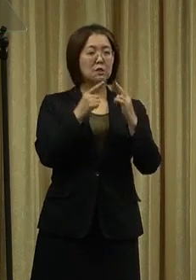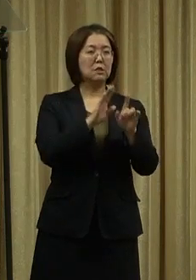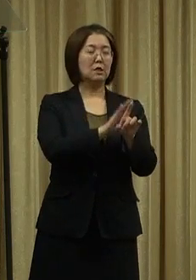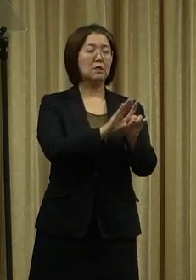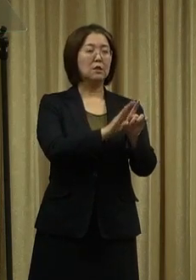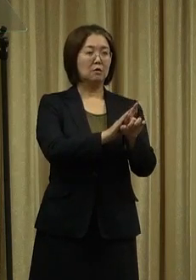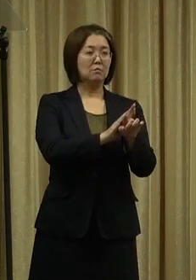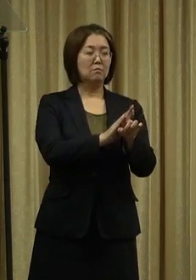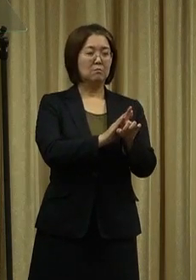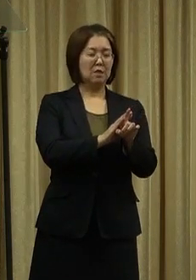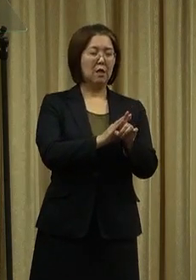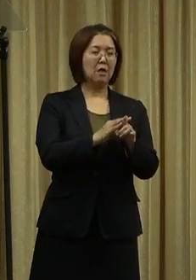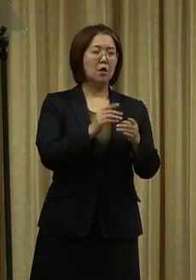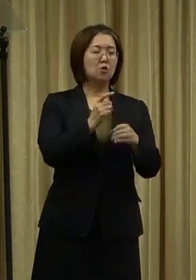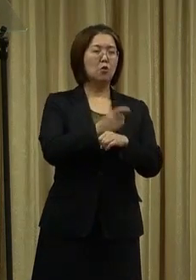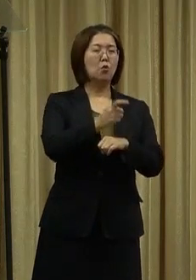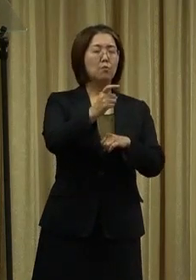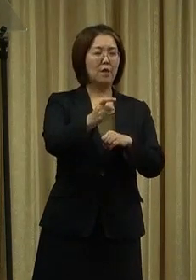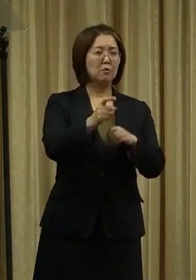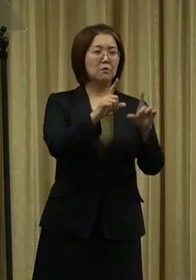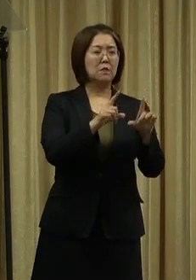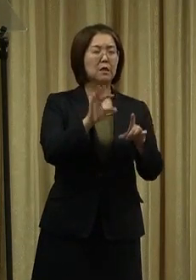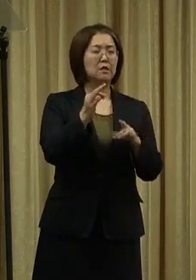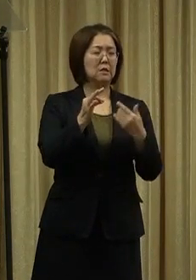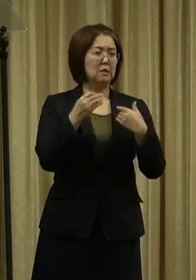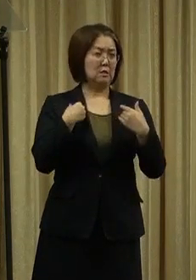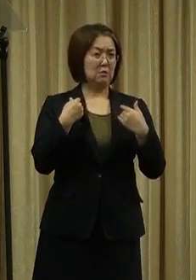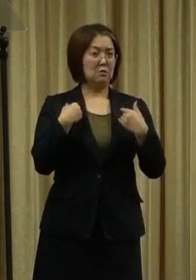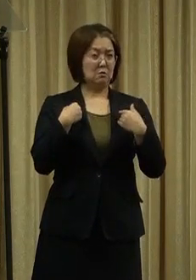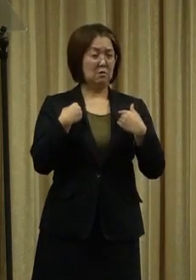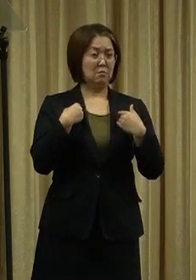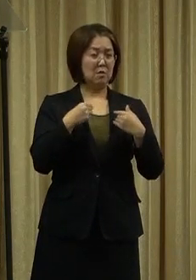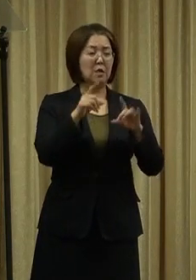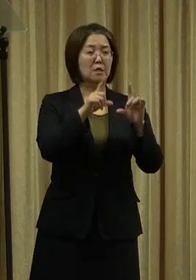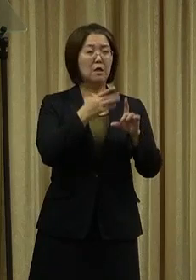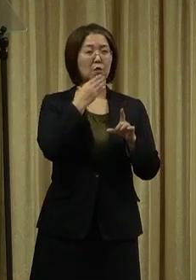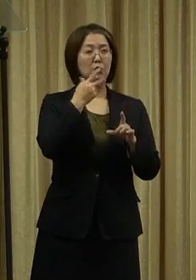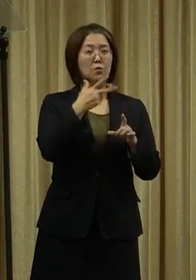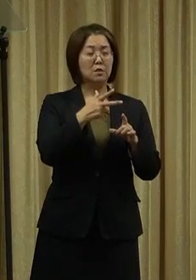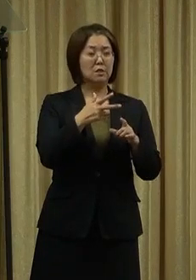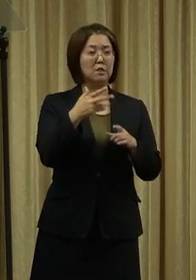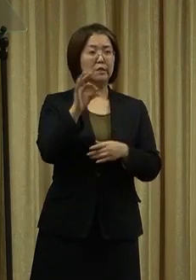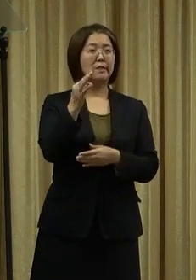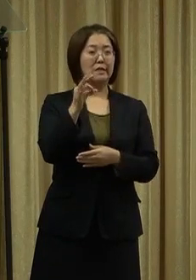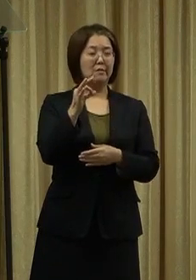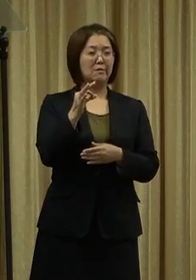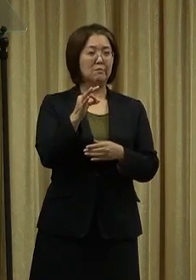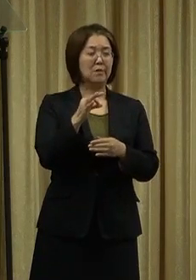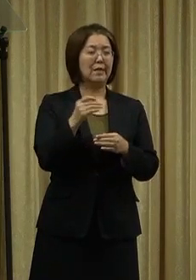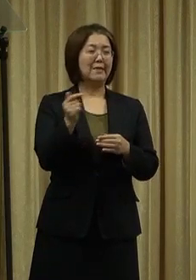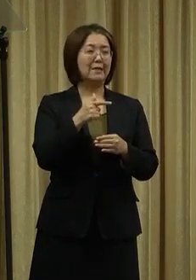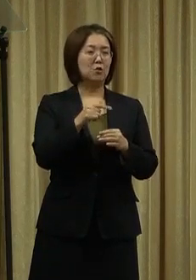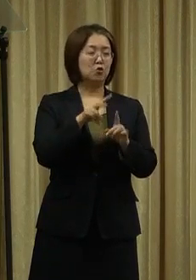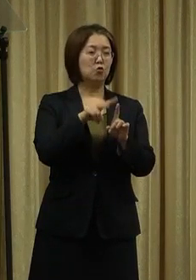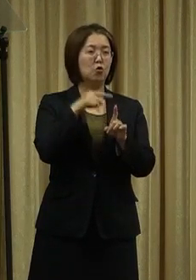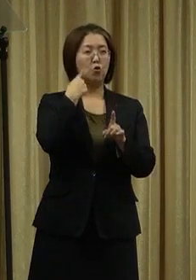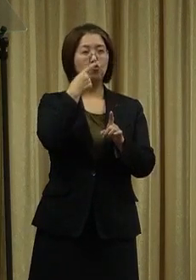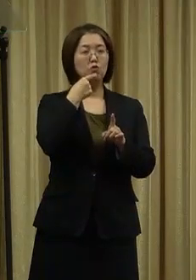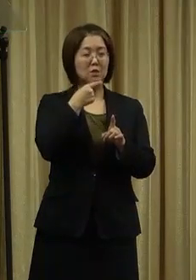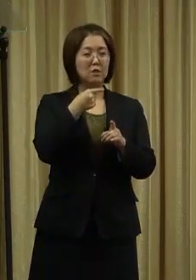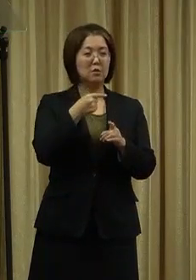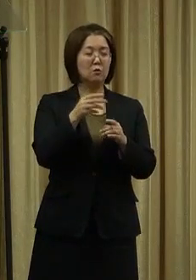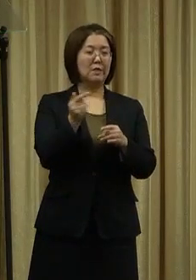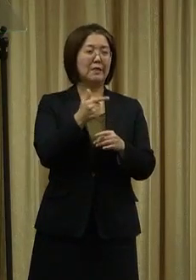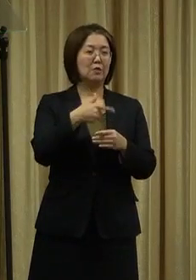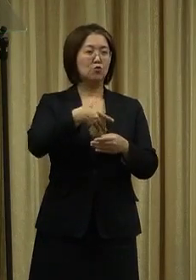面の生活費を必要とする世帯を対象に生活福祉資金、緊急小口資金の特例貸し付けを行